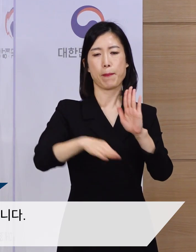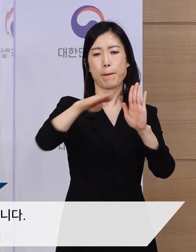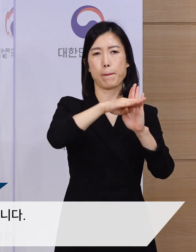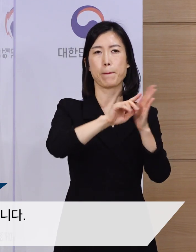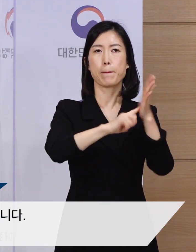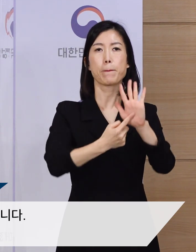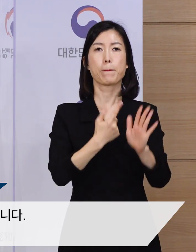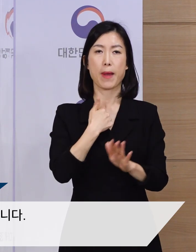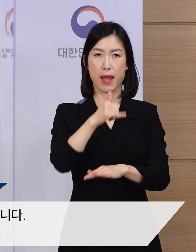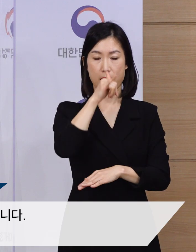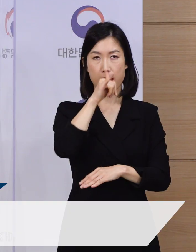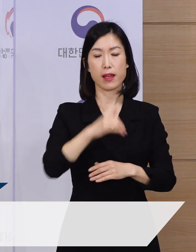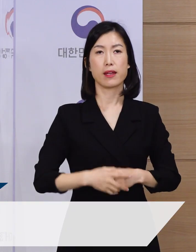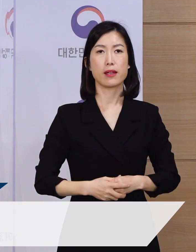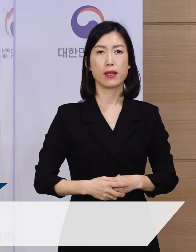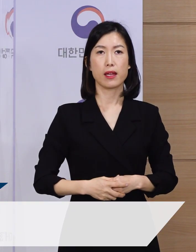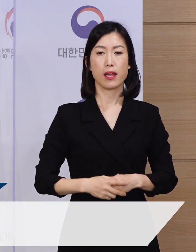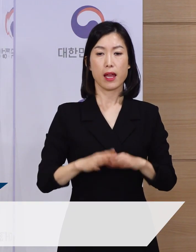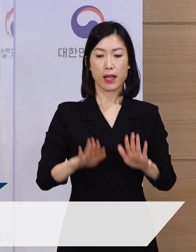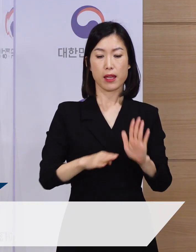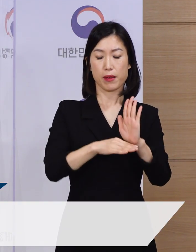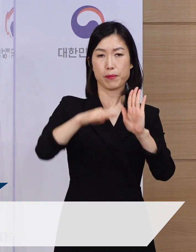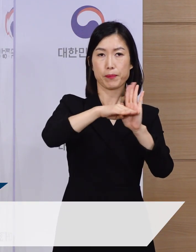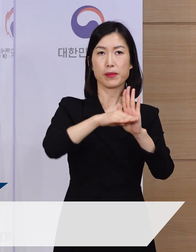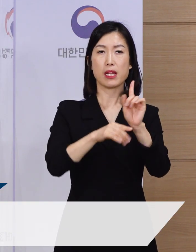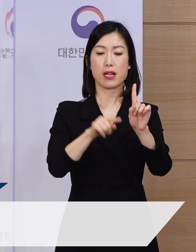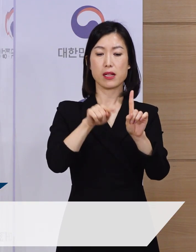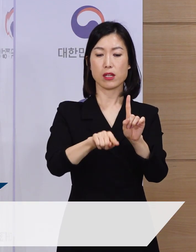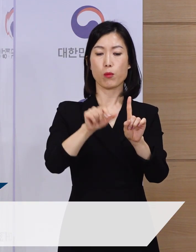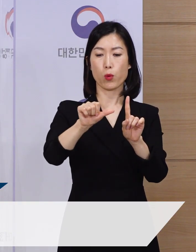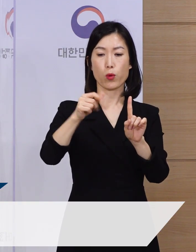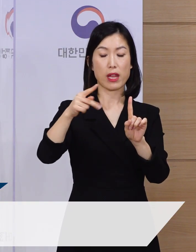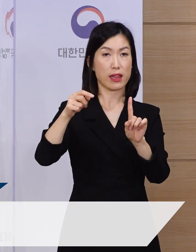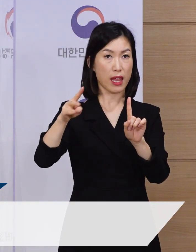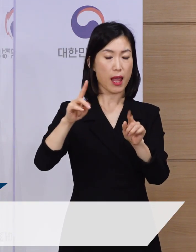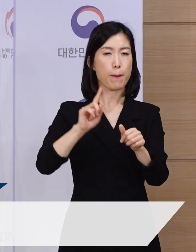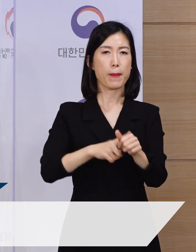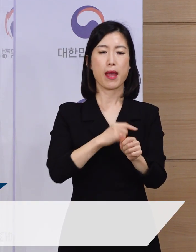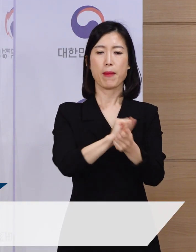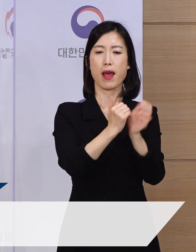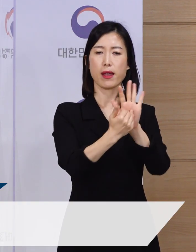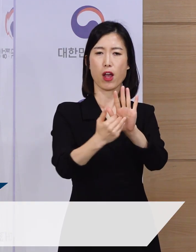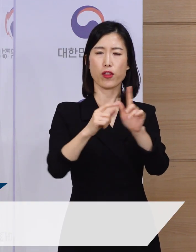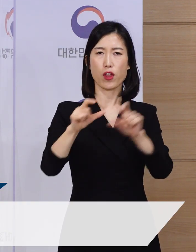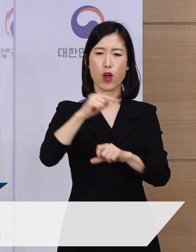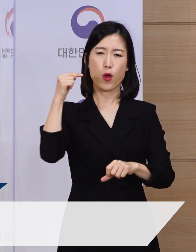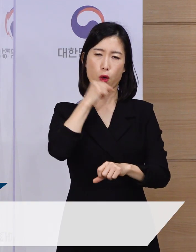있습니다. 이번 1.5단계 객상 조치에 따라 강화되는